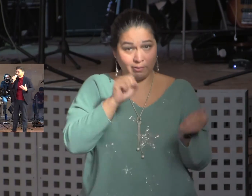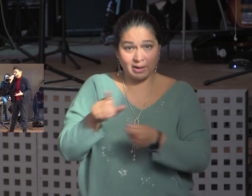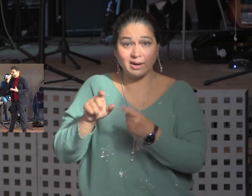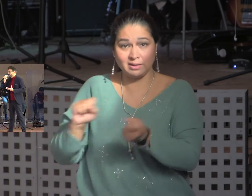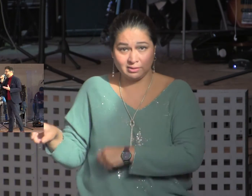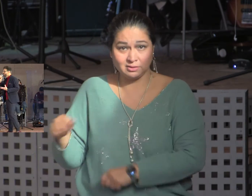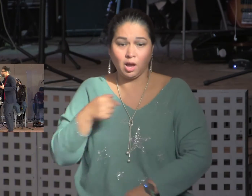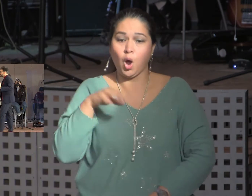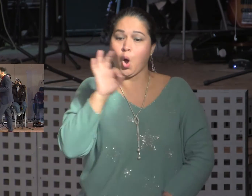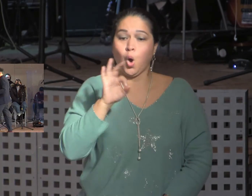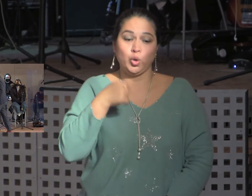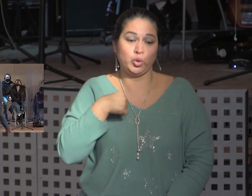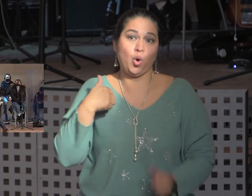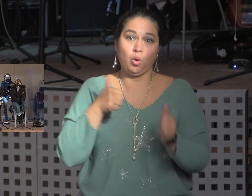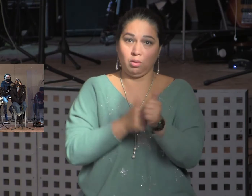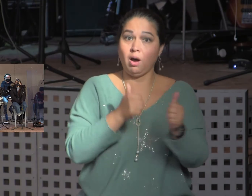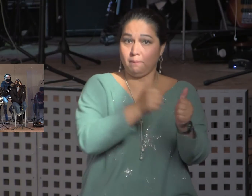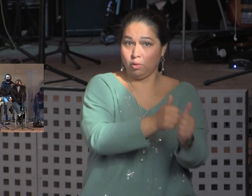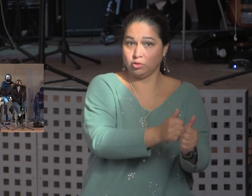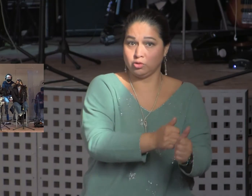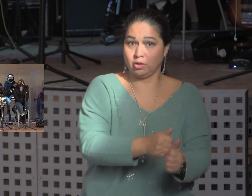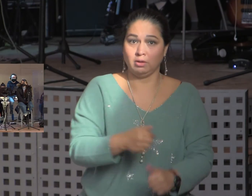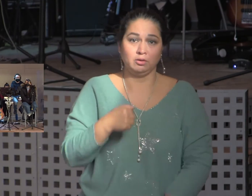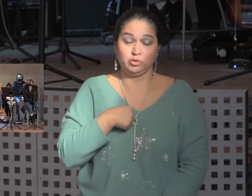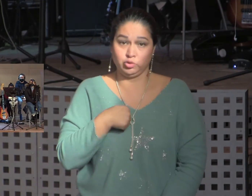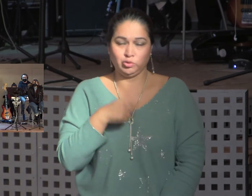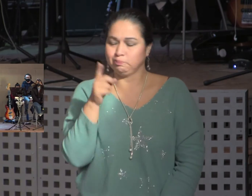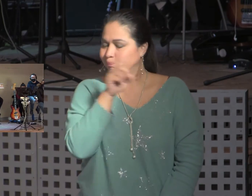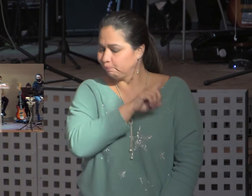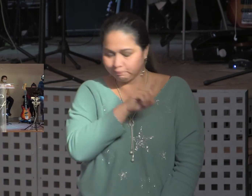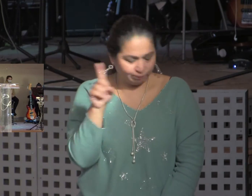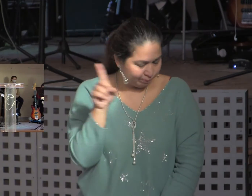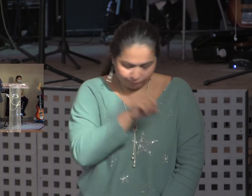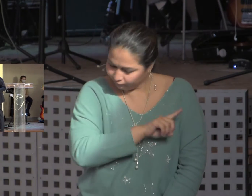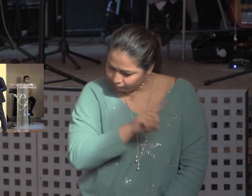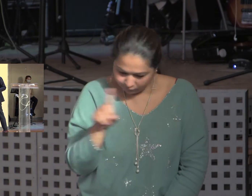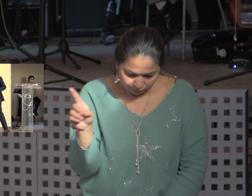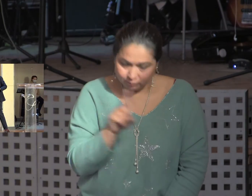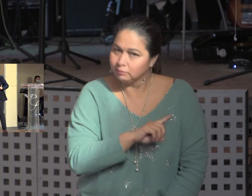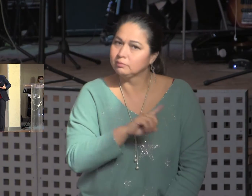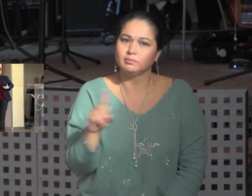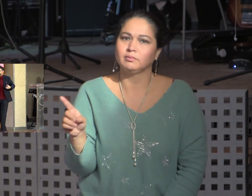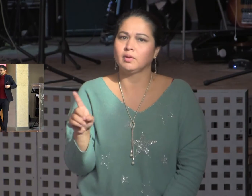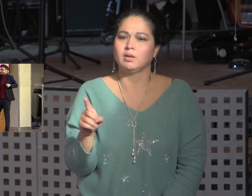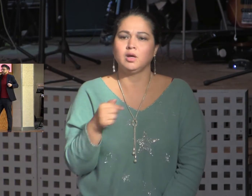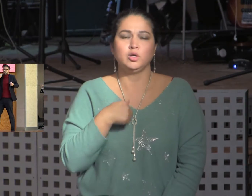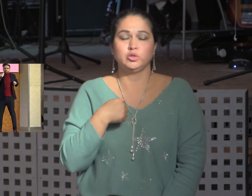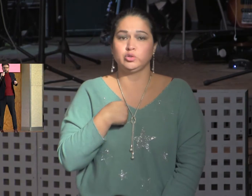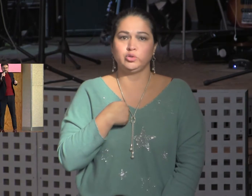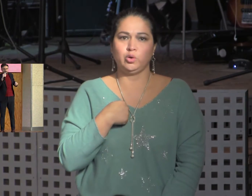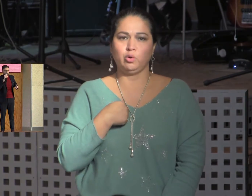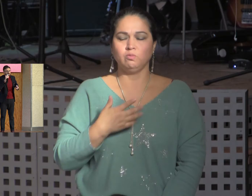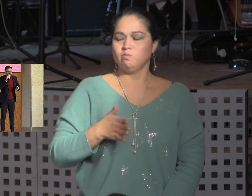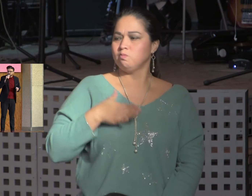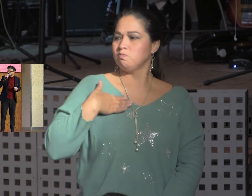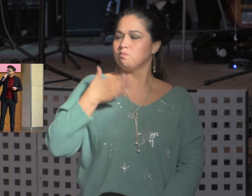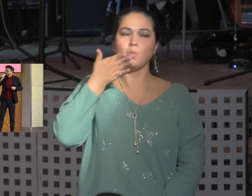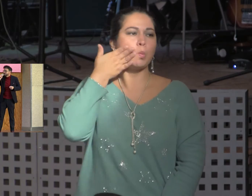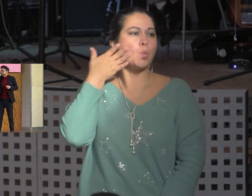soy apóstol, yo no soy el que lleva toda la vida convertido, yo no soy el que puede sacar